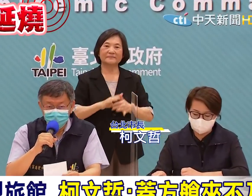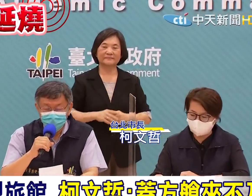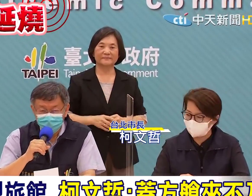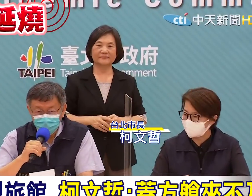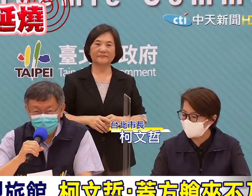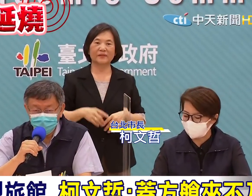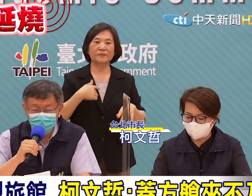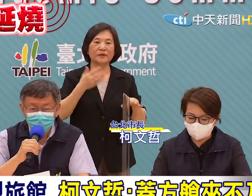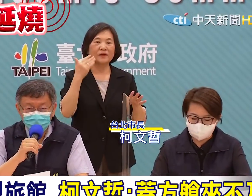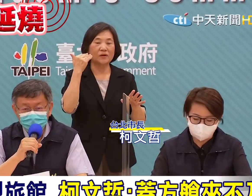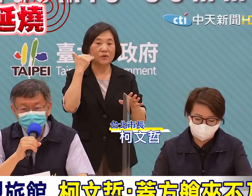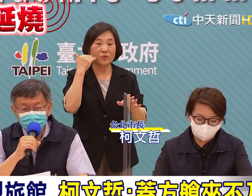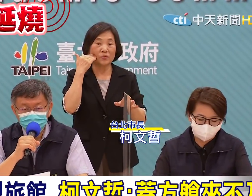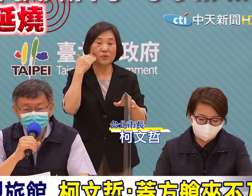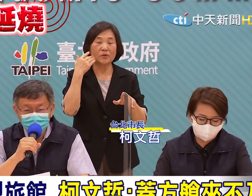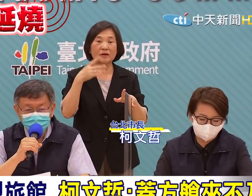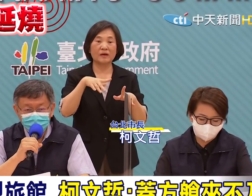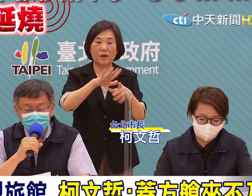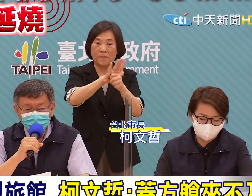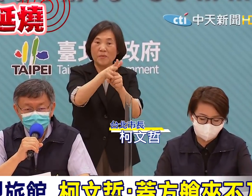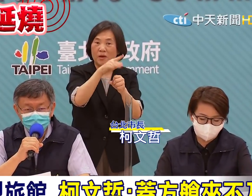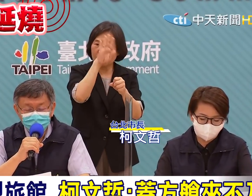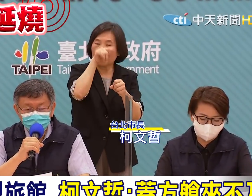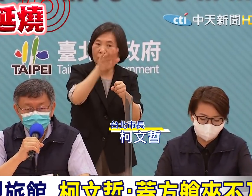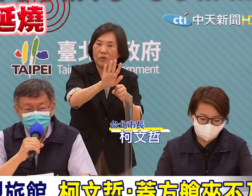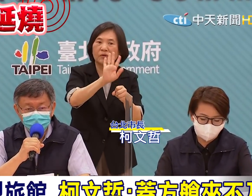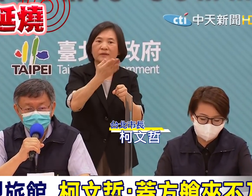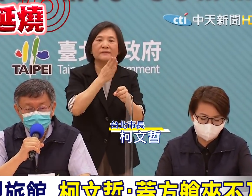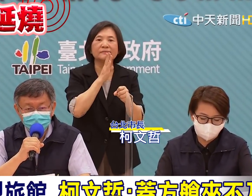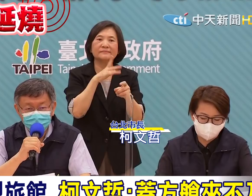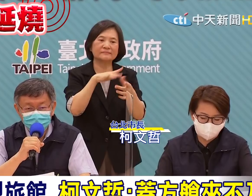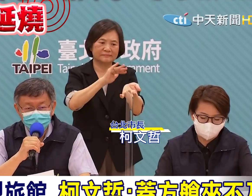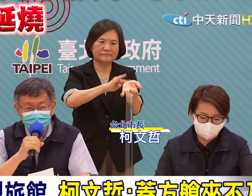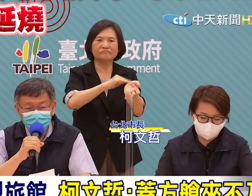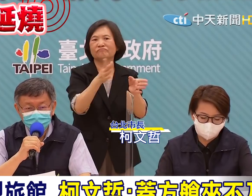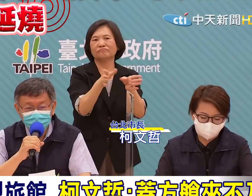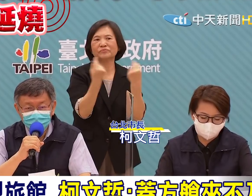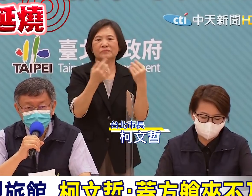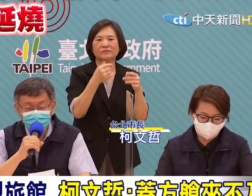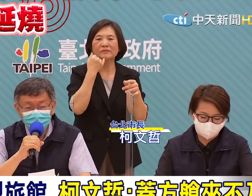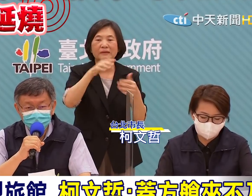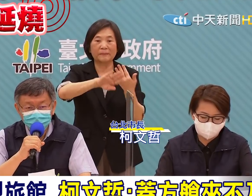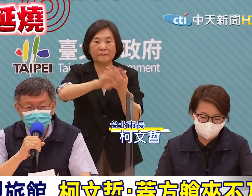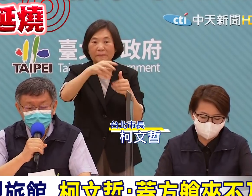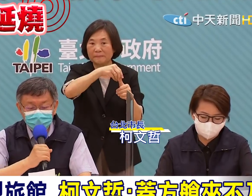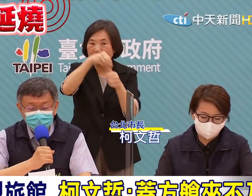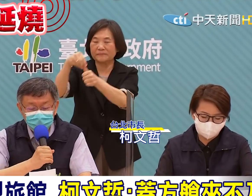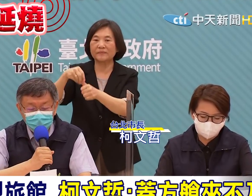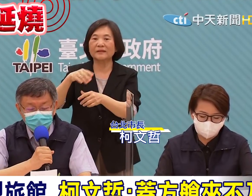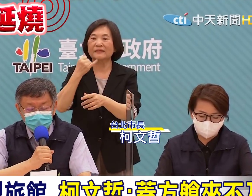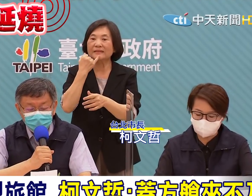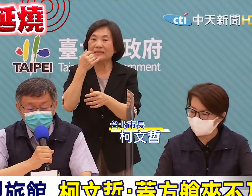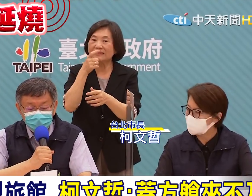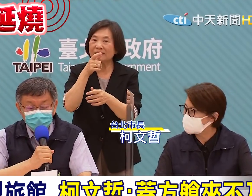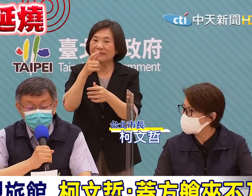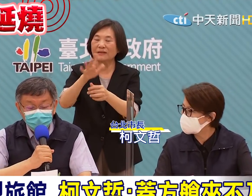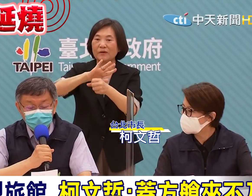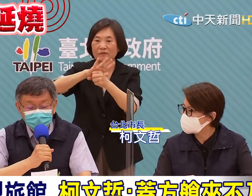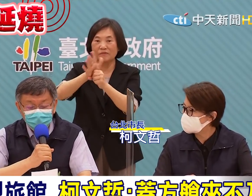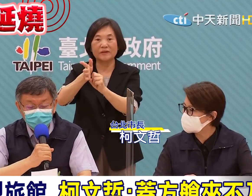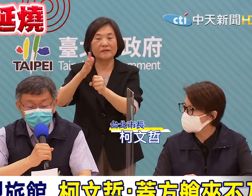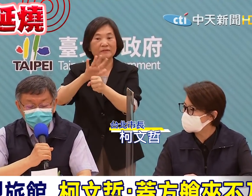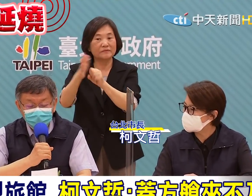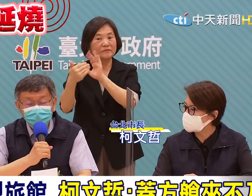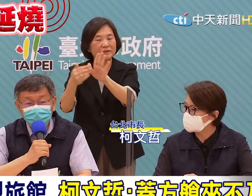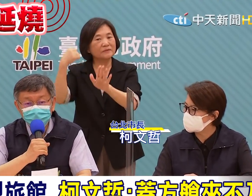那些不需要医院治疗的哦，不管是在住院前、住院后，你知道吗？我们又放在防疫旅馆哦。那防疫旅馆